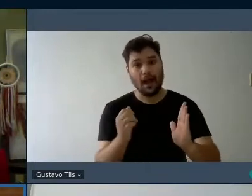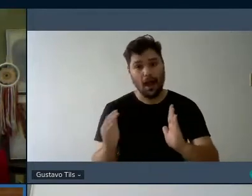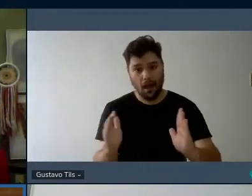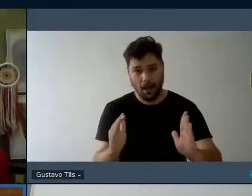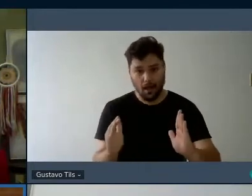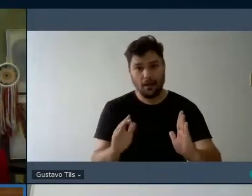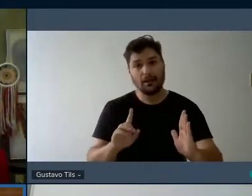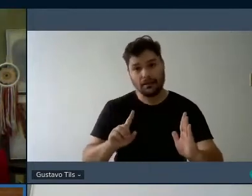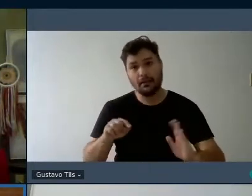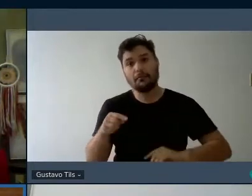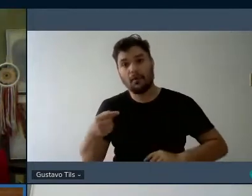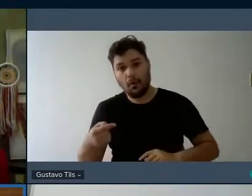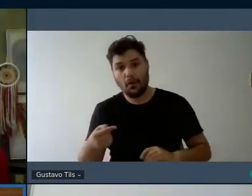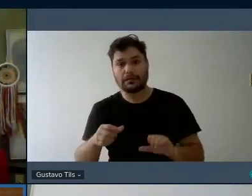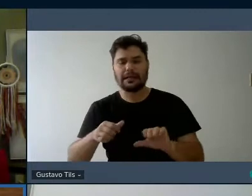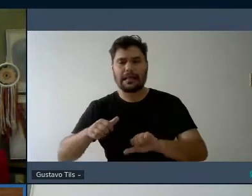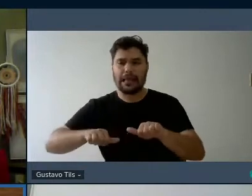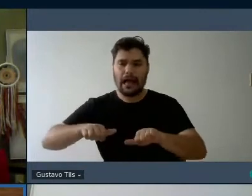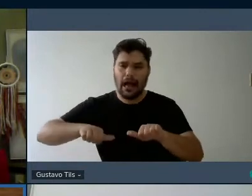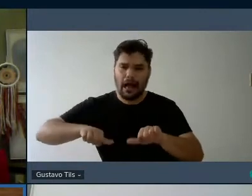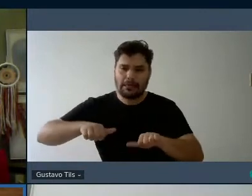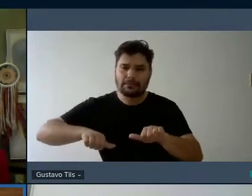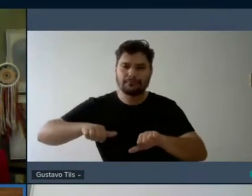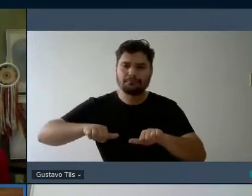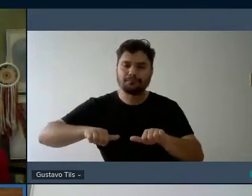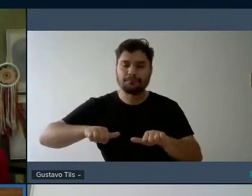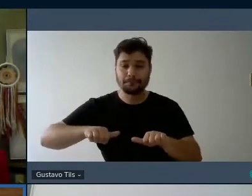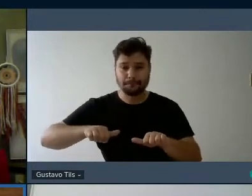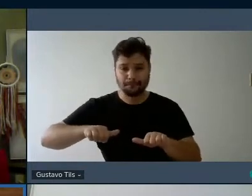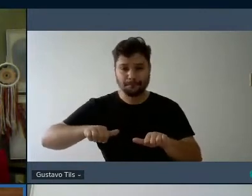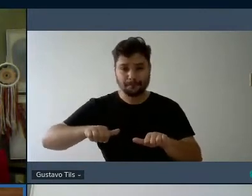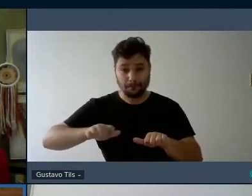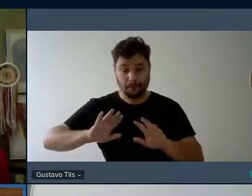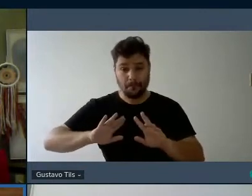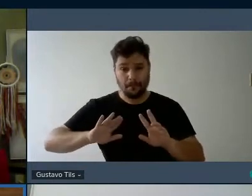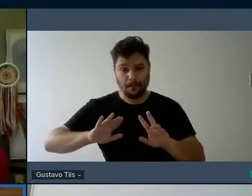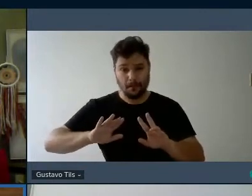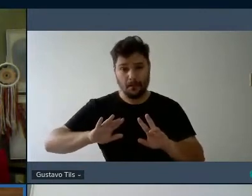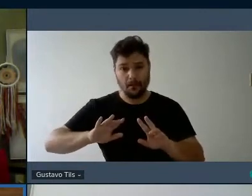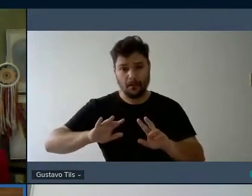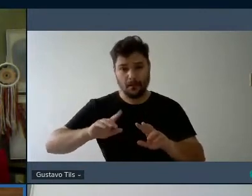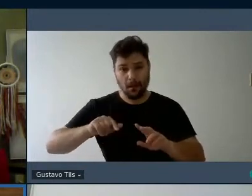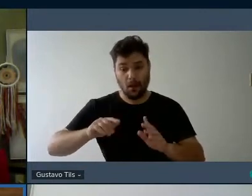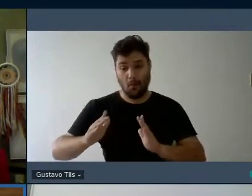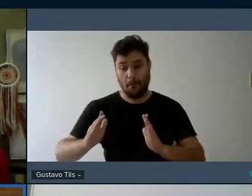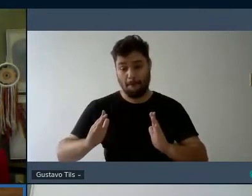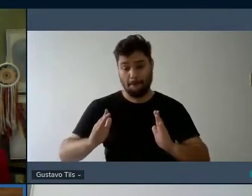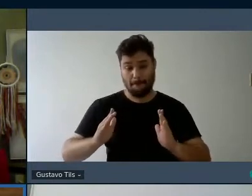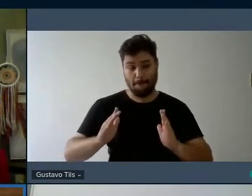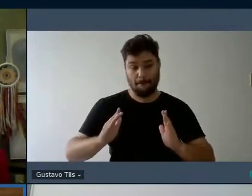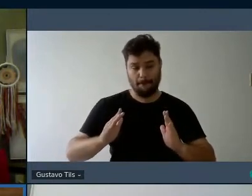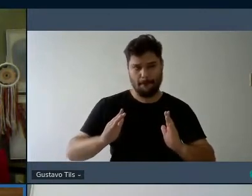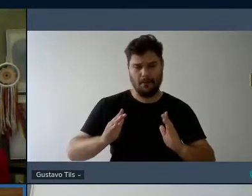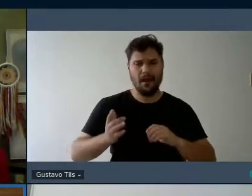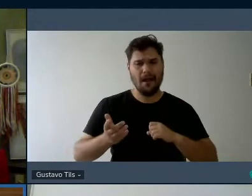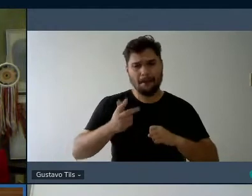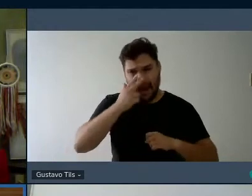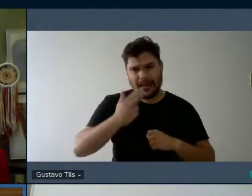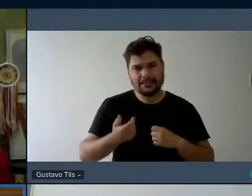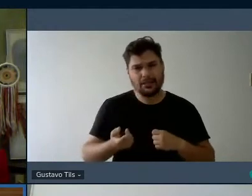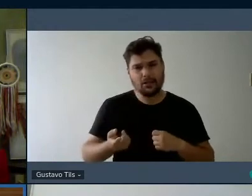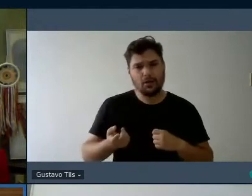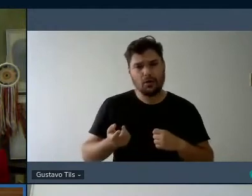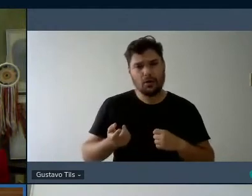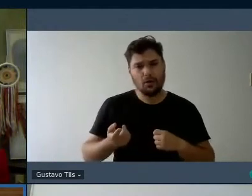análise também fazendo um quadro talvez Tati né delimitar foi um período tanto é como é voltar né para delimitar o autor